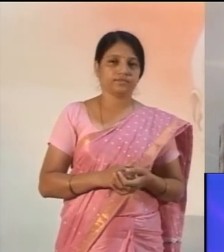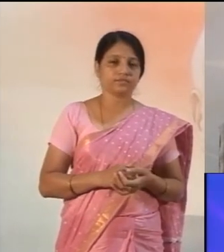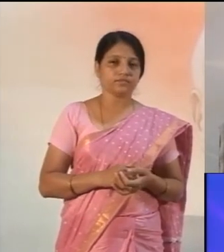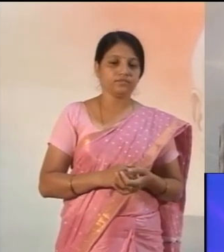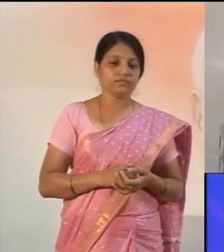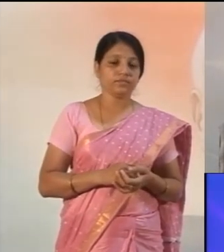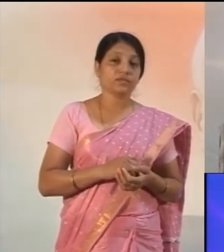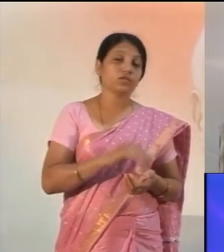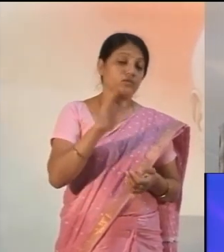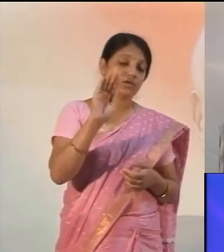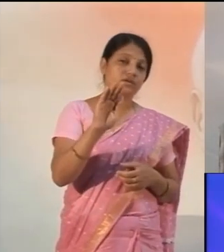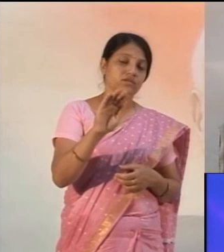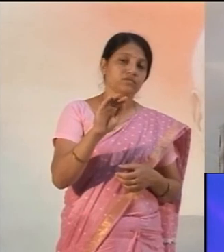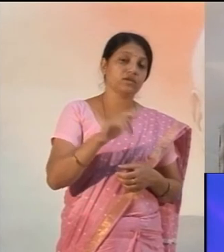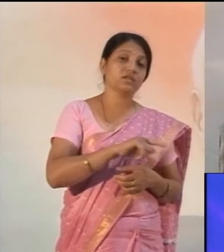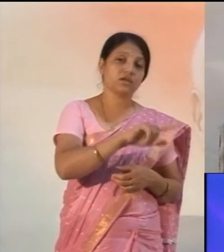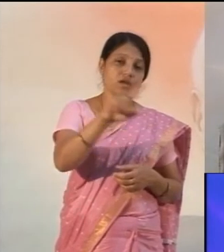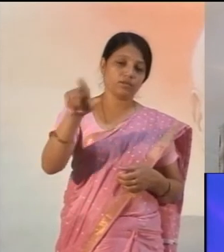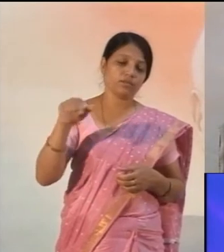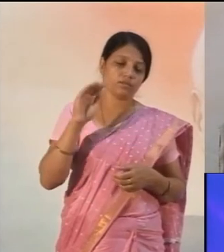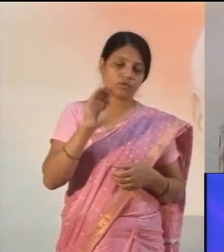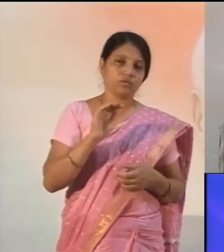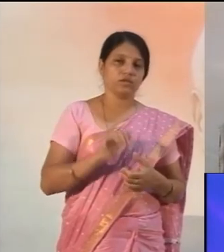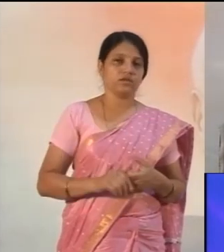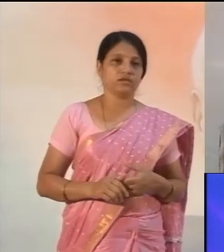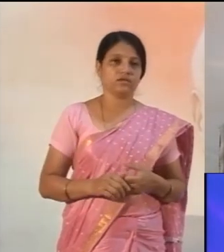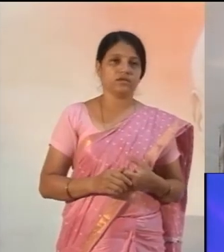उनका आशीर्वाद आपको मिलेगा